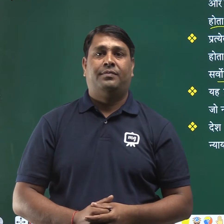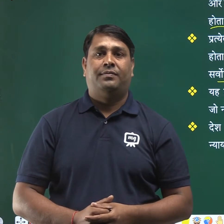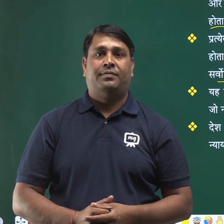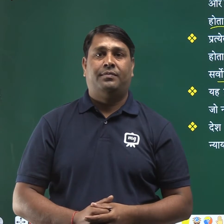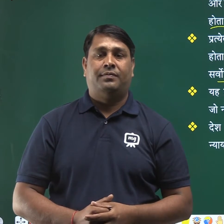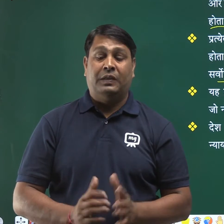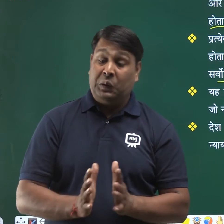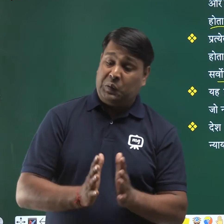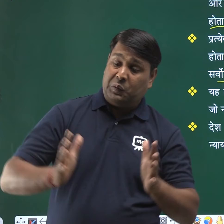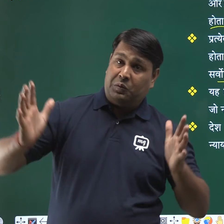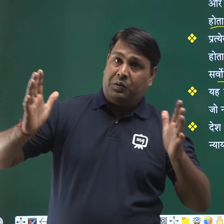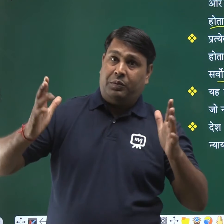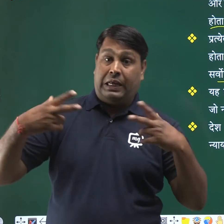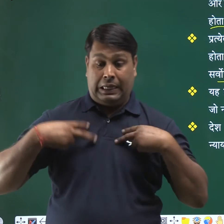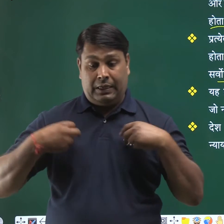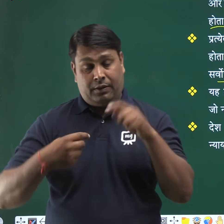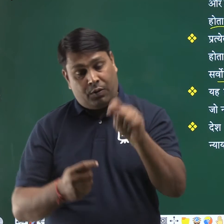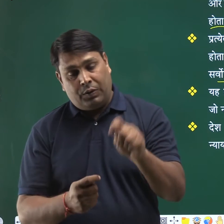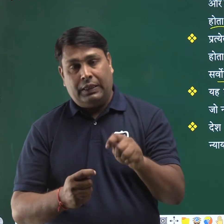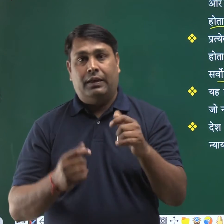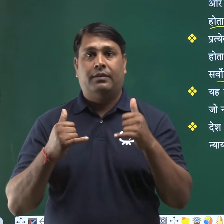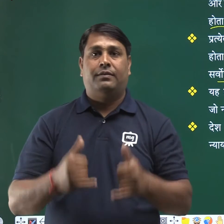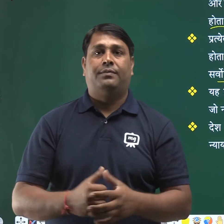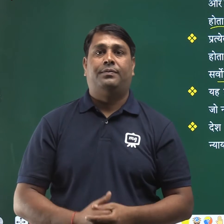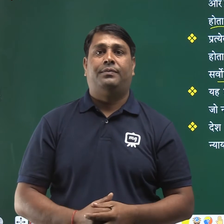सबसे बड़ी अदालत है